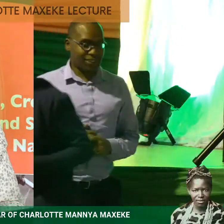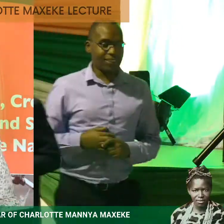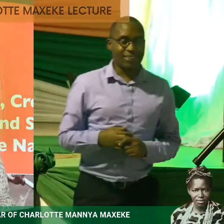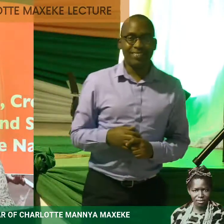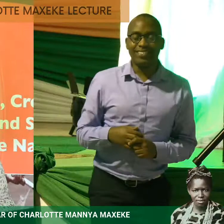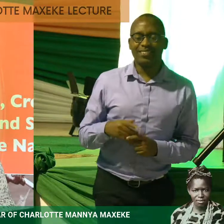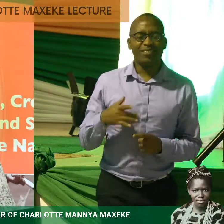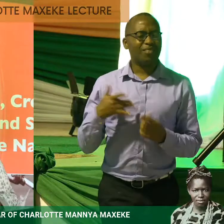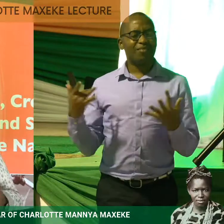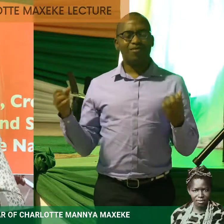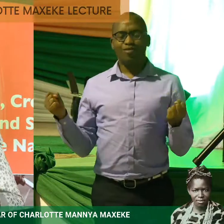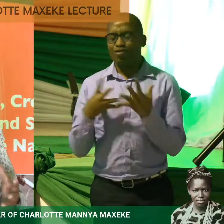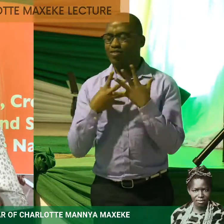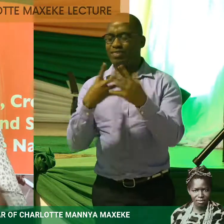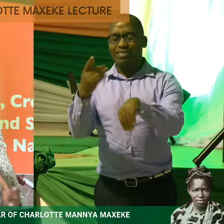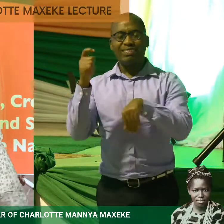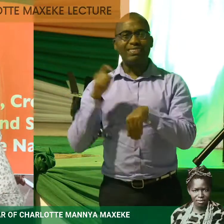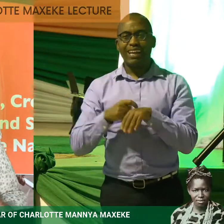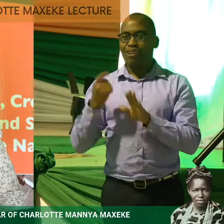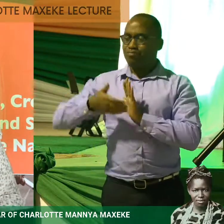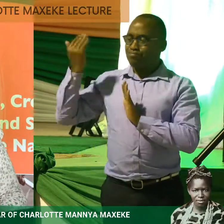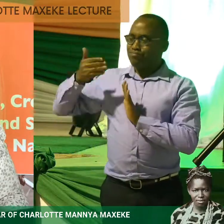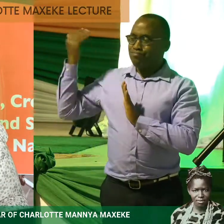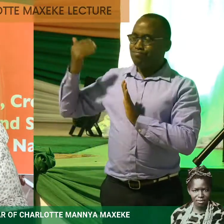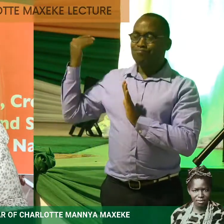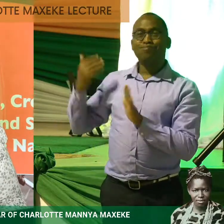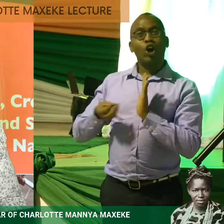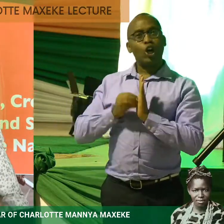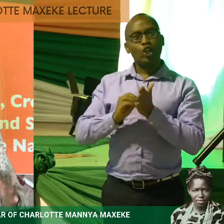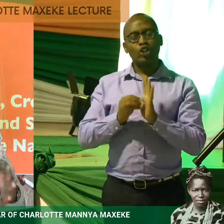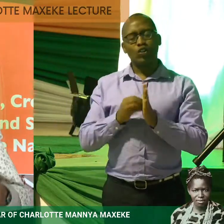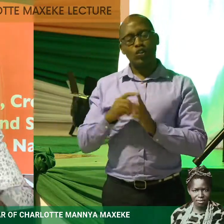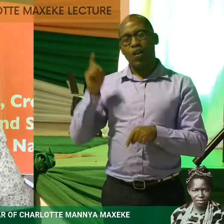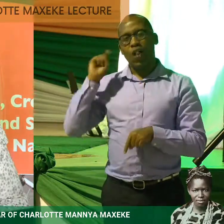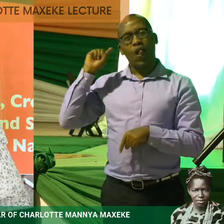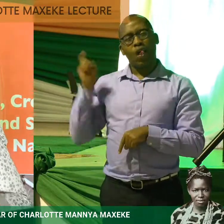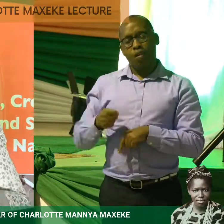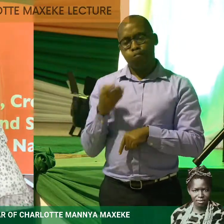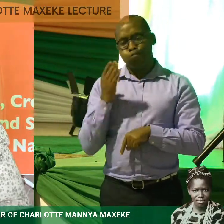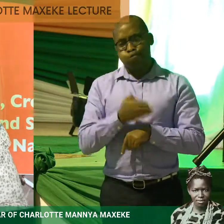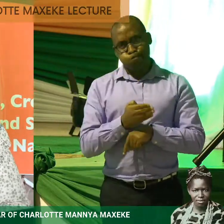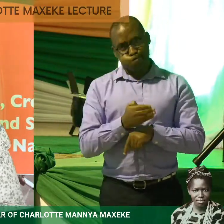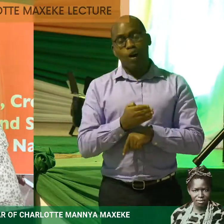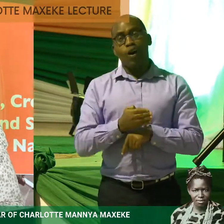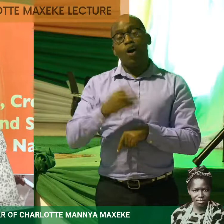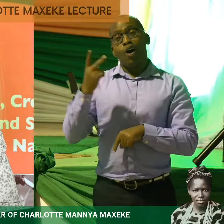kungabekhona and wayengengomntu mnyama lo mntu wenza